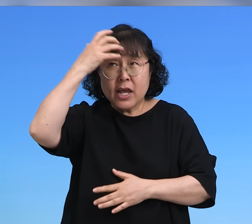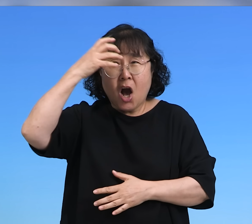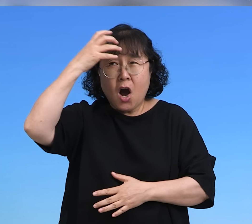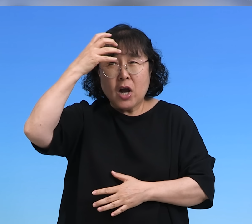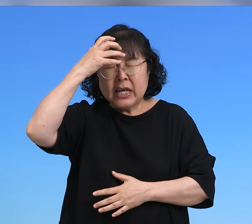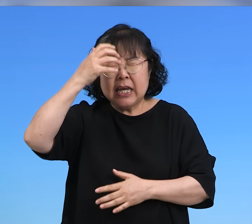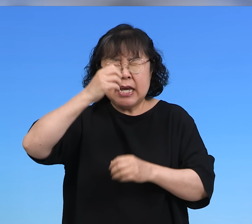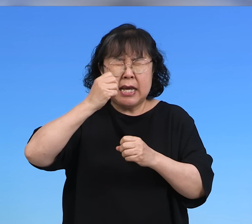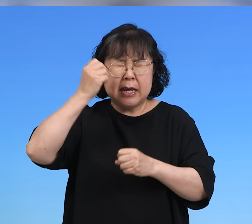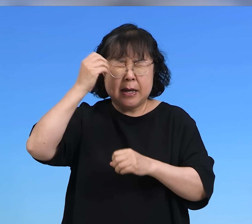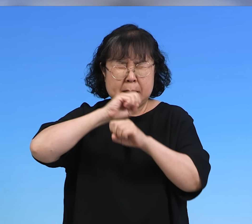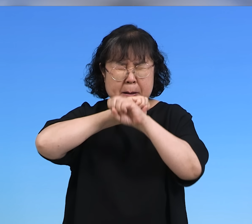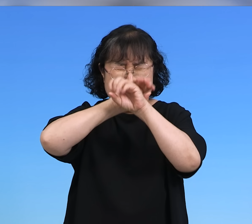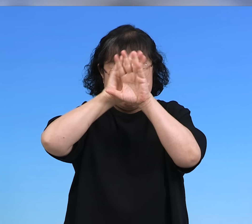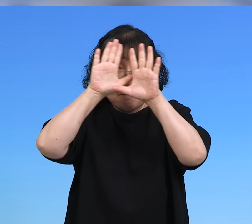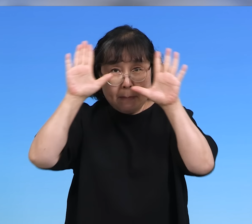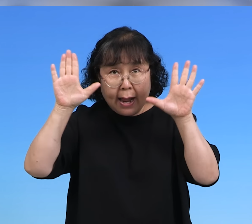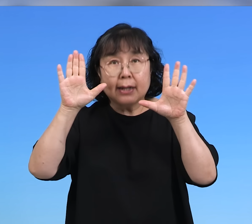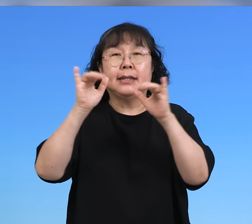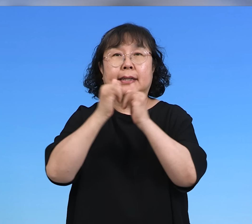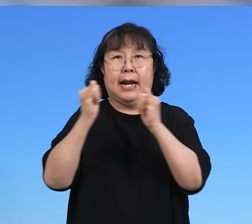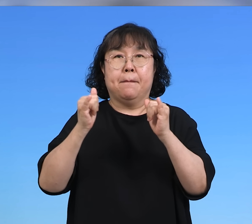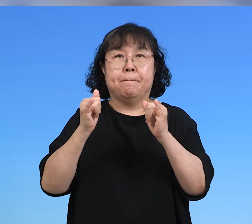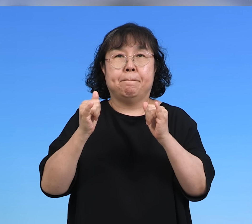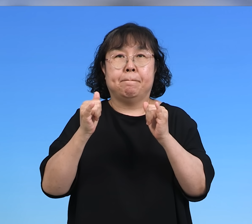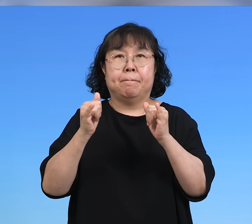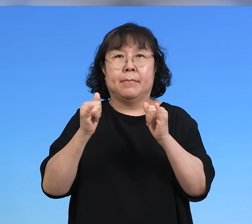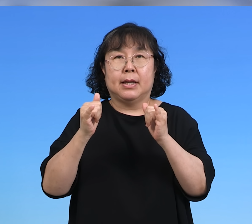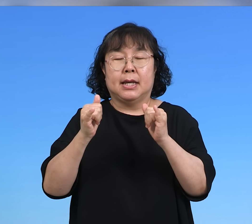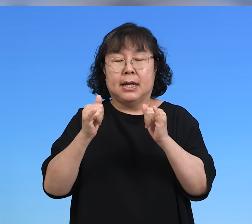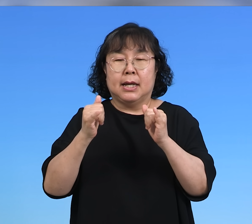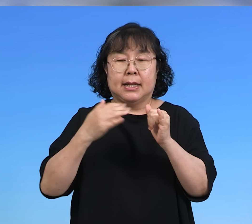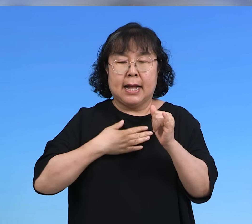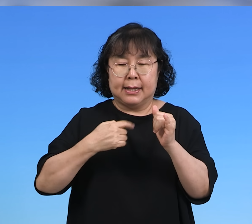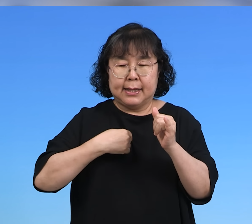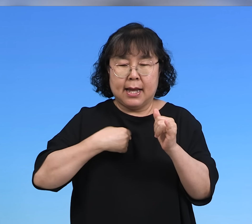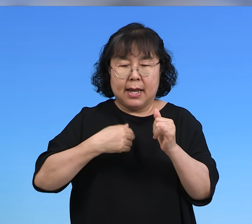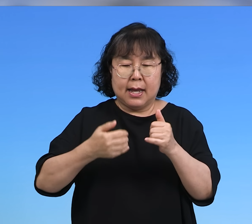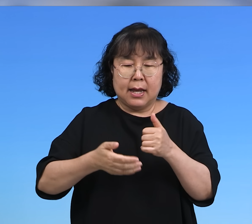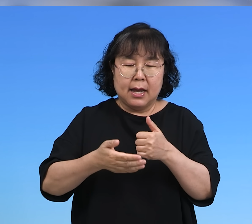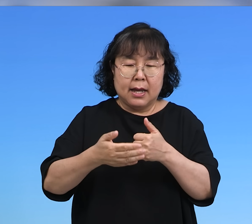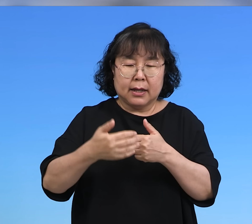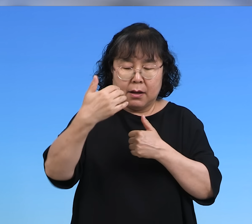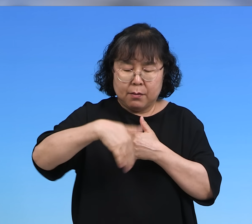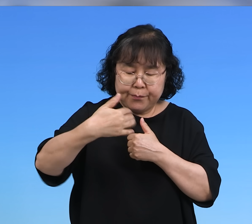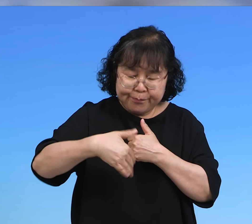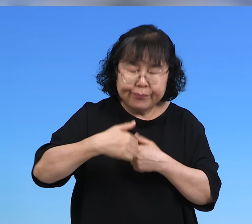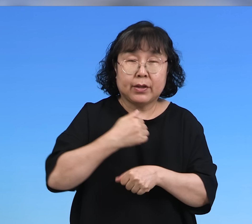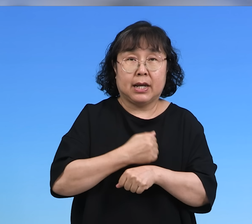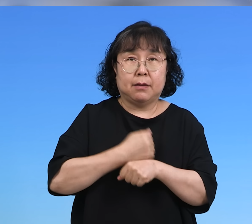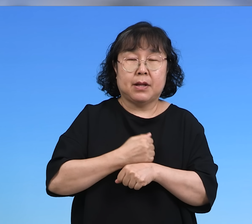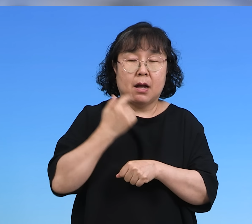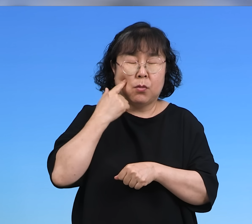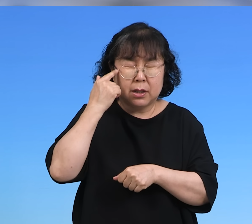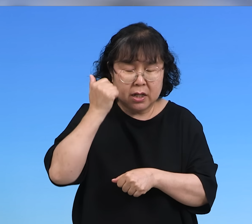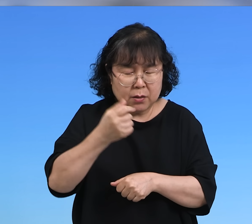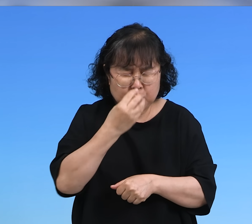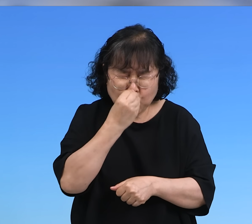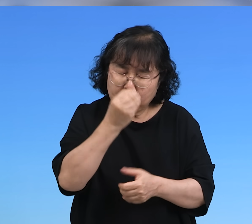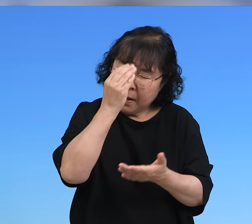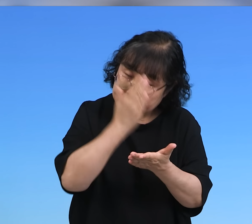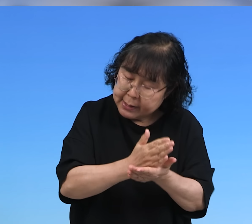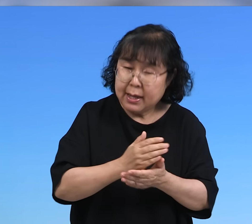명이 저한테 와서 정말 권면을 했어요. 목사님, 교만해지시면 안 됩니다. 목사님, 교만하시면 안